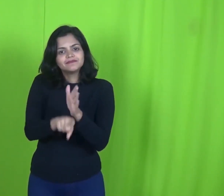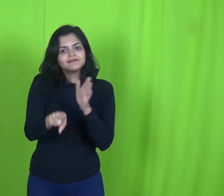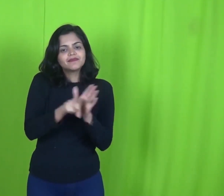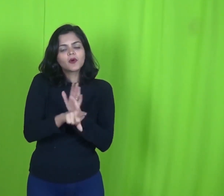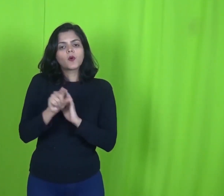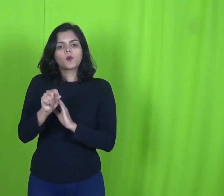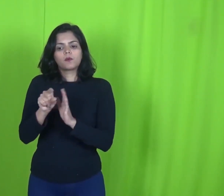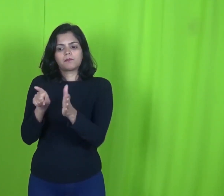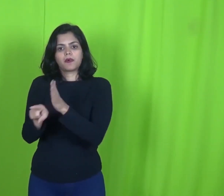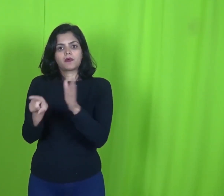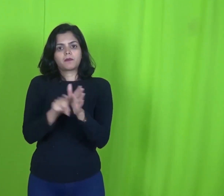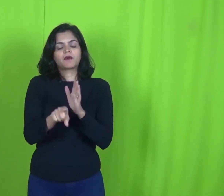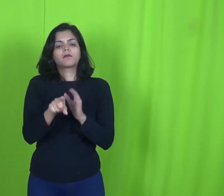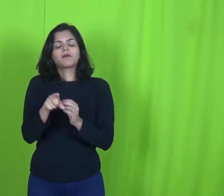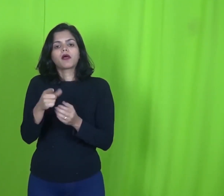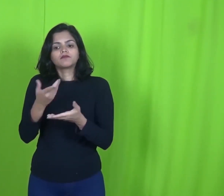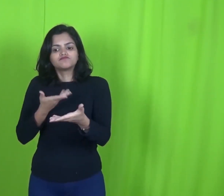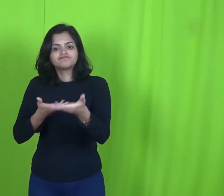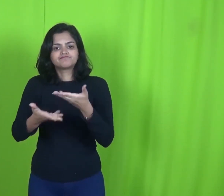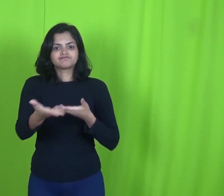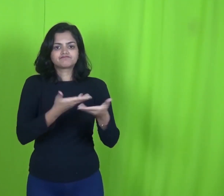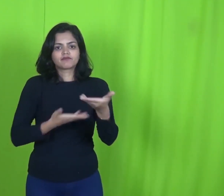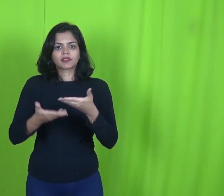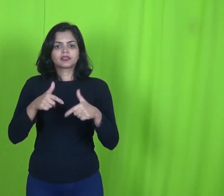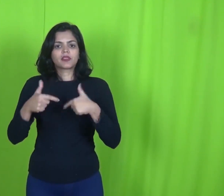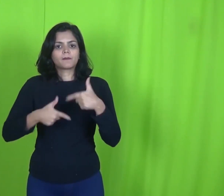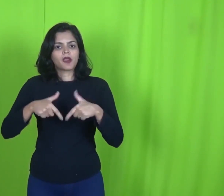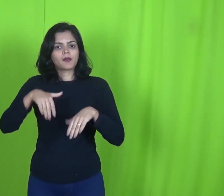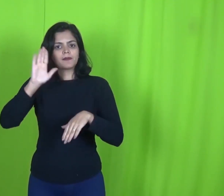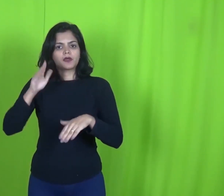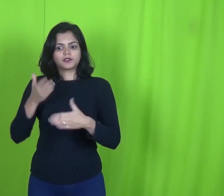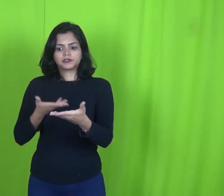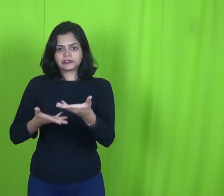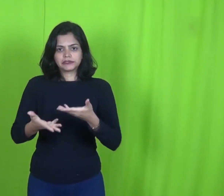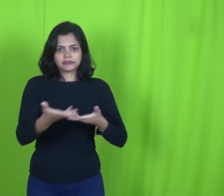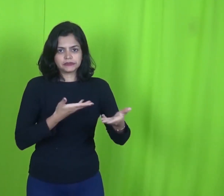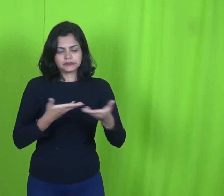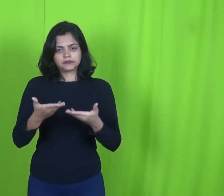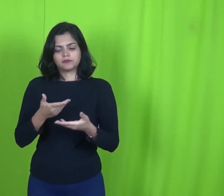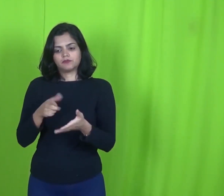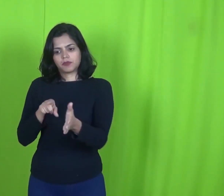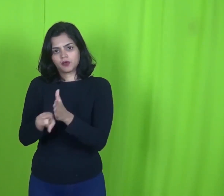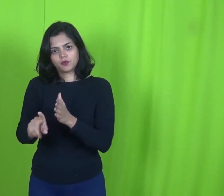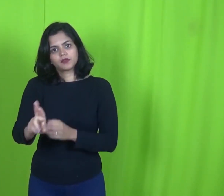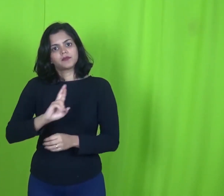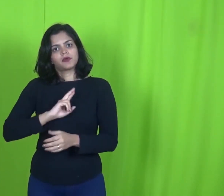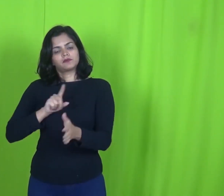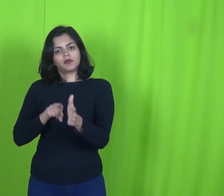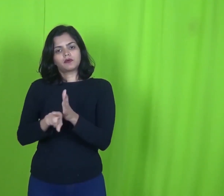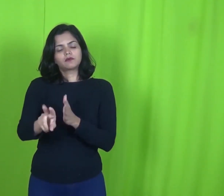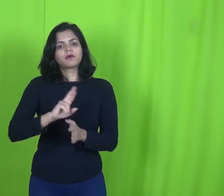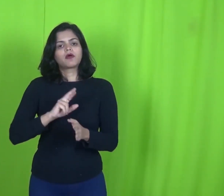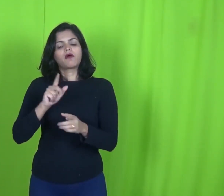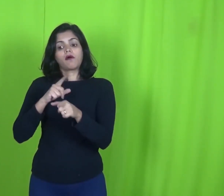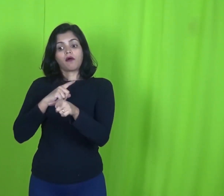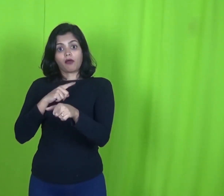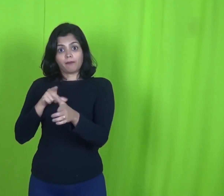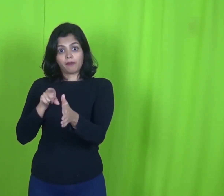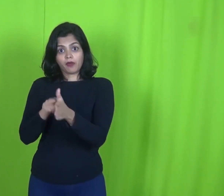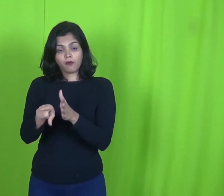histórias, contadas histórias, e depois façam perguntas a eles, para que haja interação. Assim pode ocorrer o trabalho,